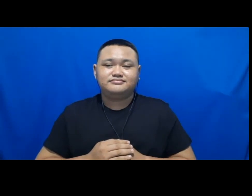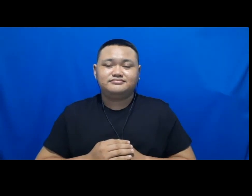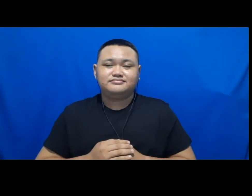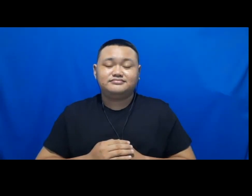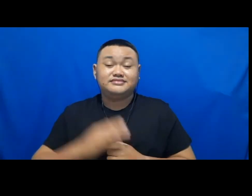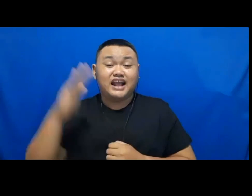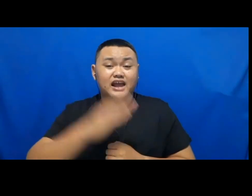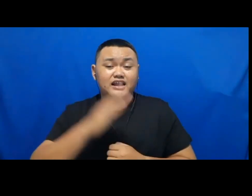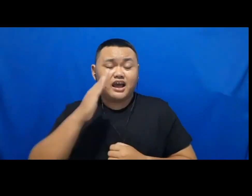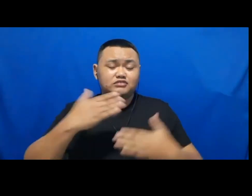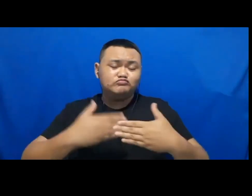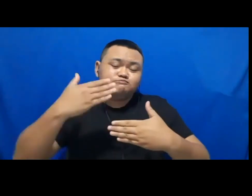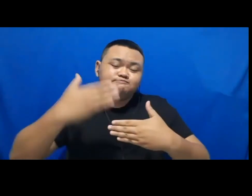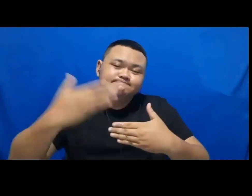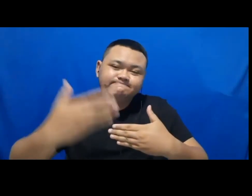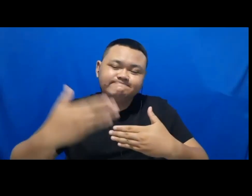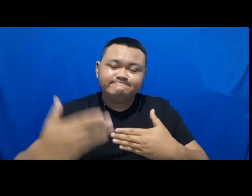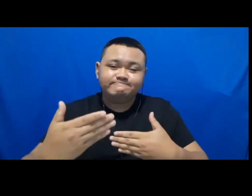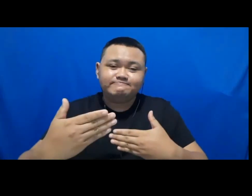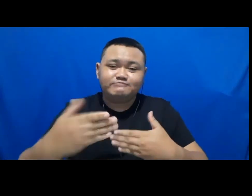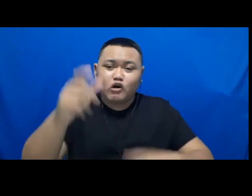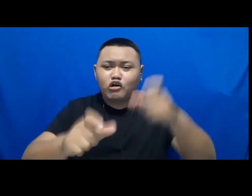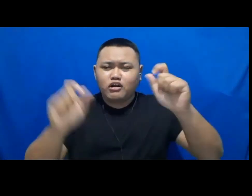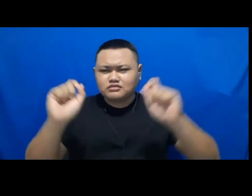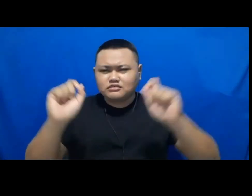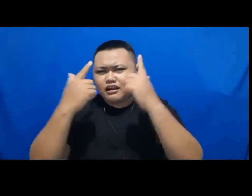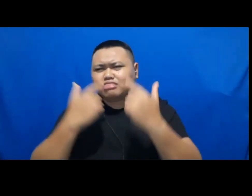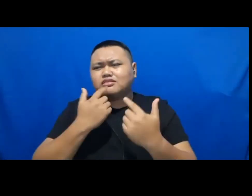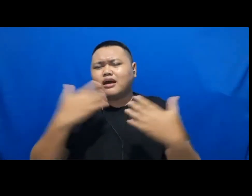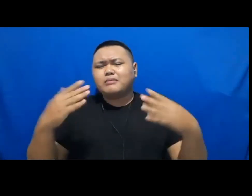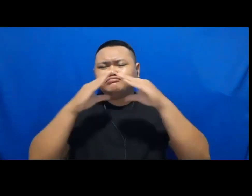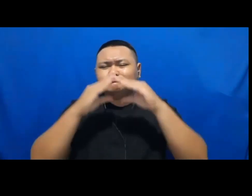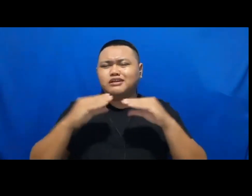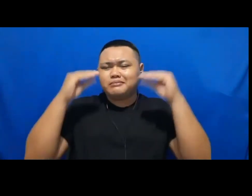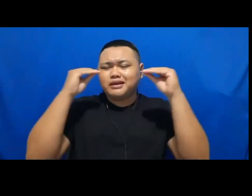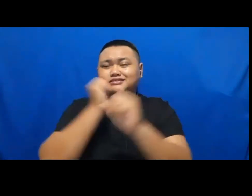tanpa dipaksa, sebetulnya selamanya nanti kalau